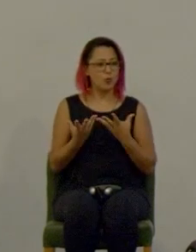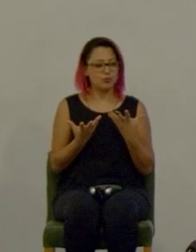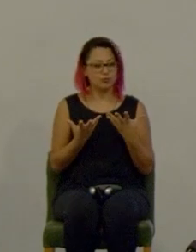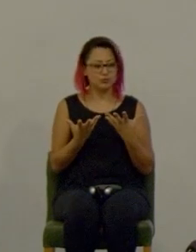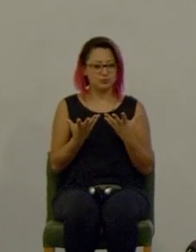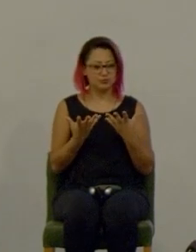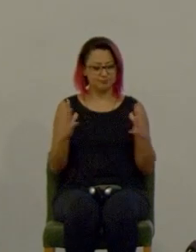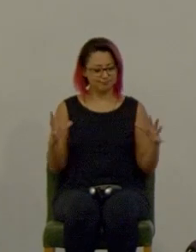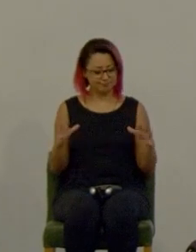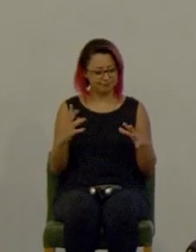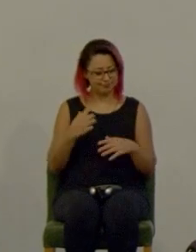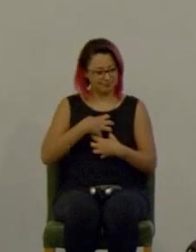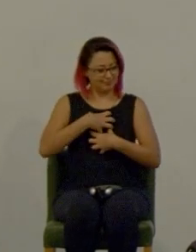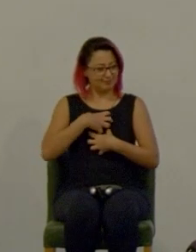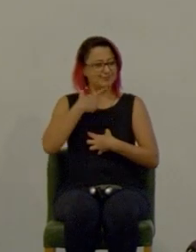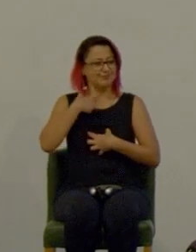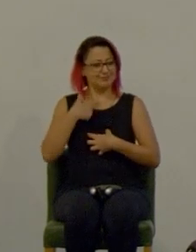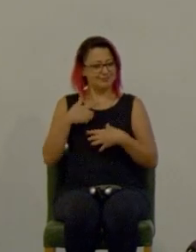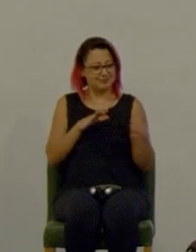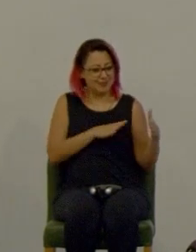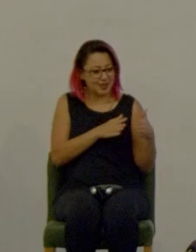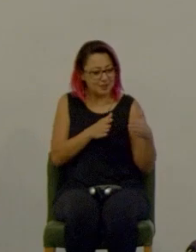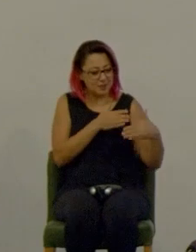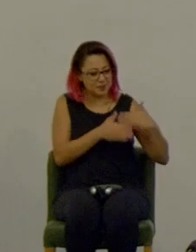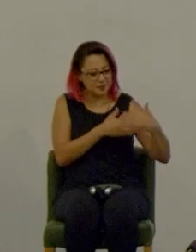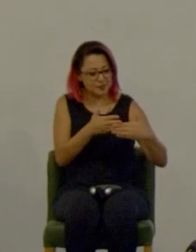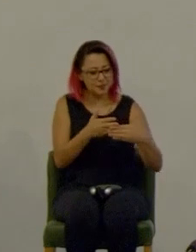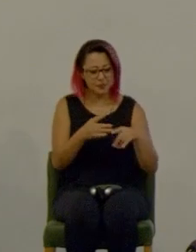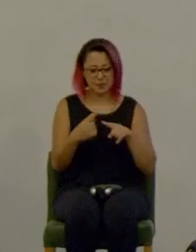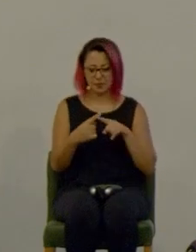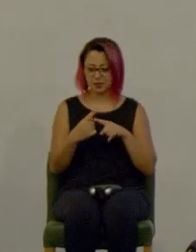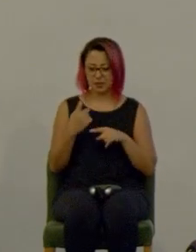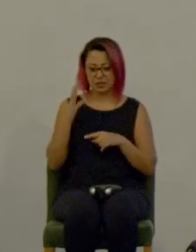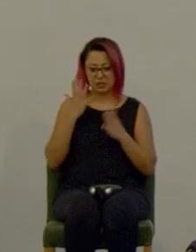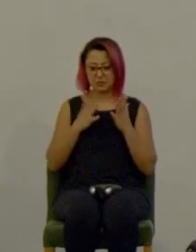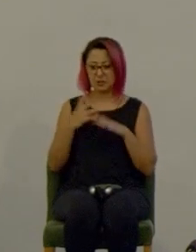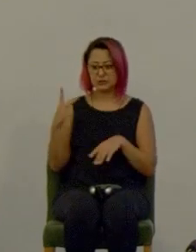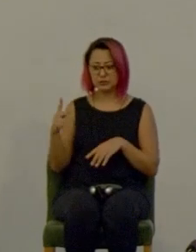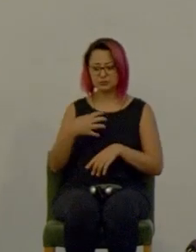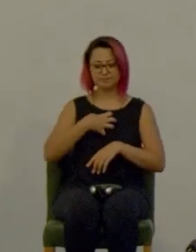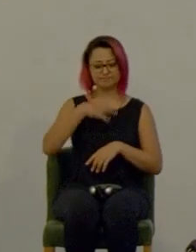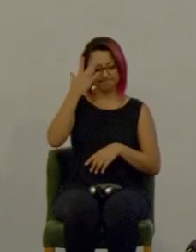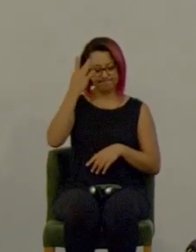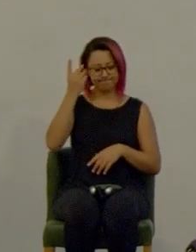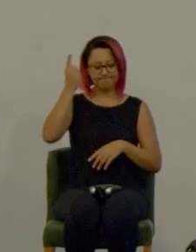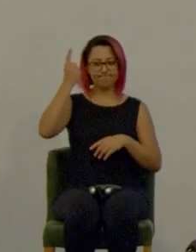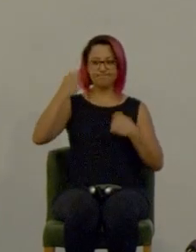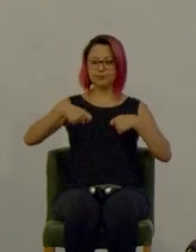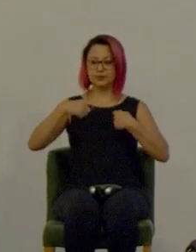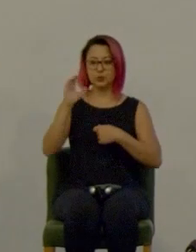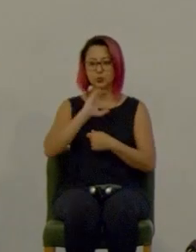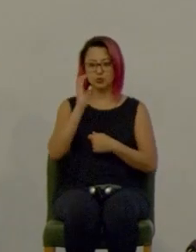o que te levou? Esses caminhos foram construídos paralelamente, ou foi também o senso de urgência que te fez perceber os limites da